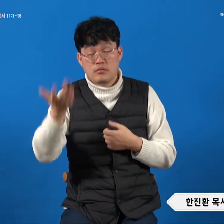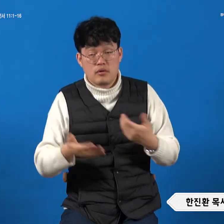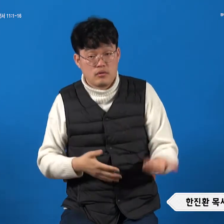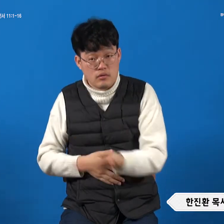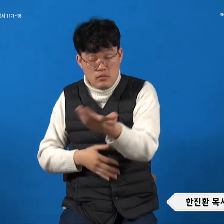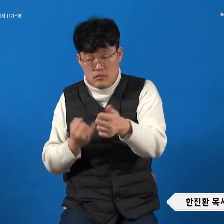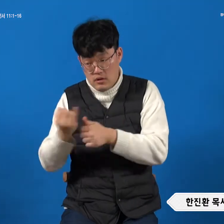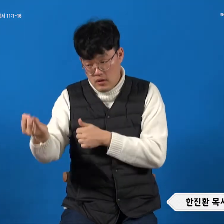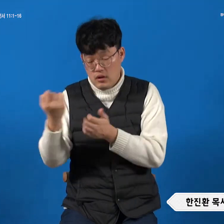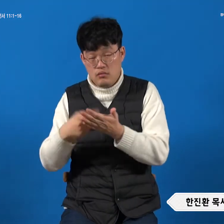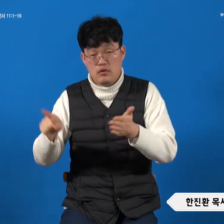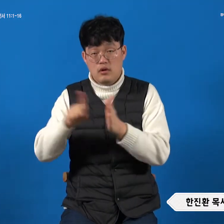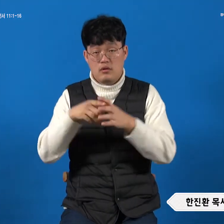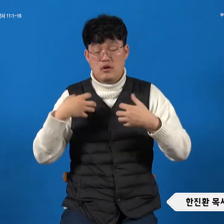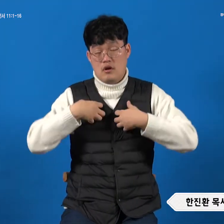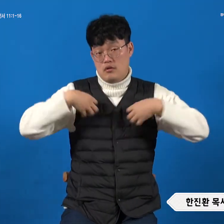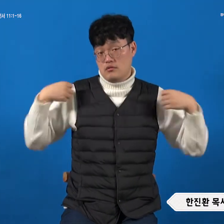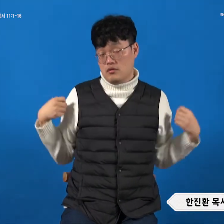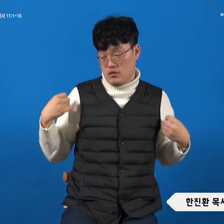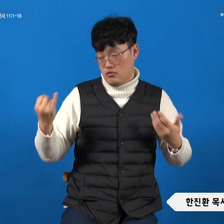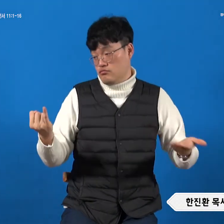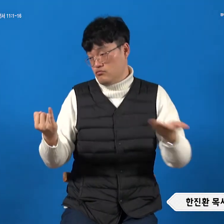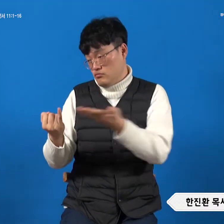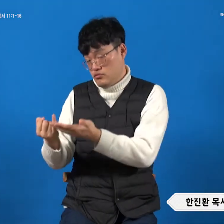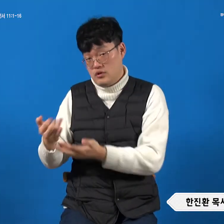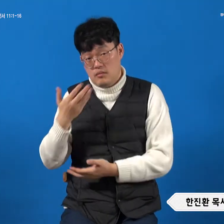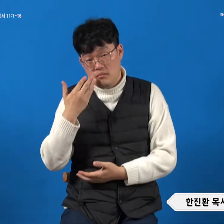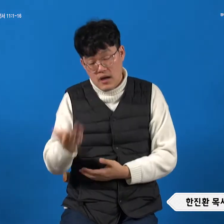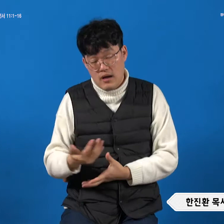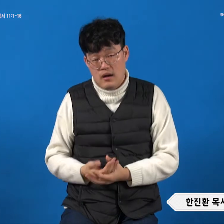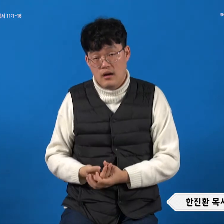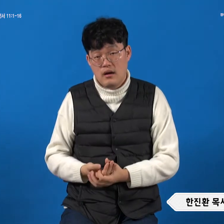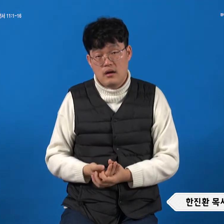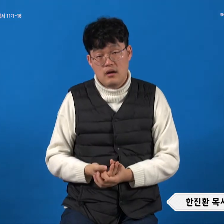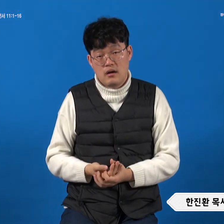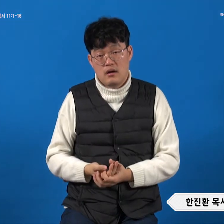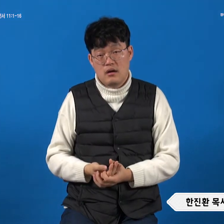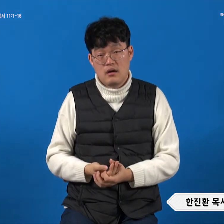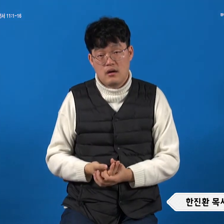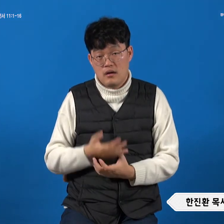물어볼게요. 여러분은 아내를 위해서 구명조끼를 내어줄 수 있습니까?